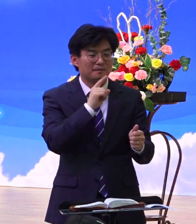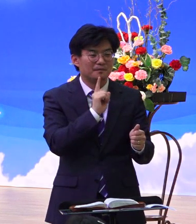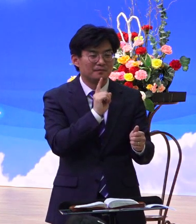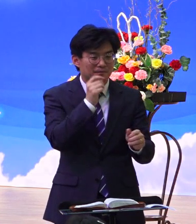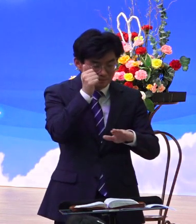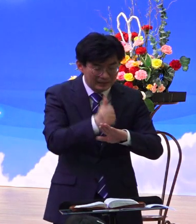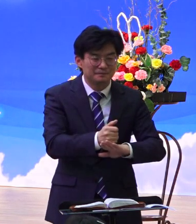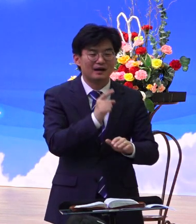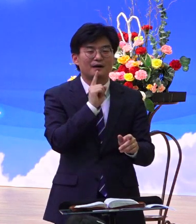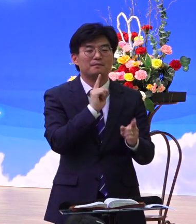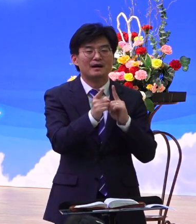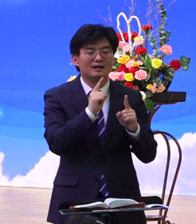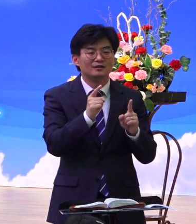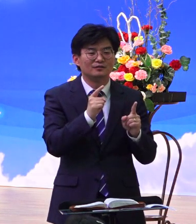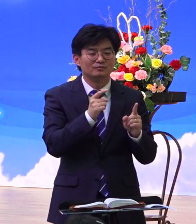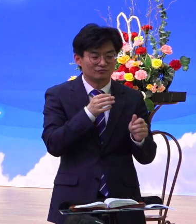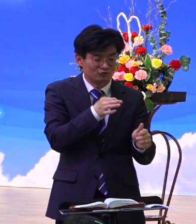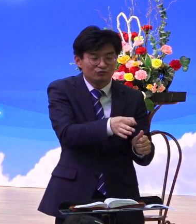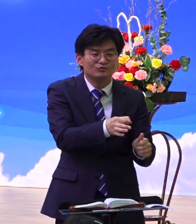유언입니다. 내 아들아,